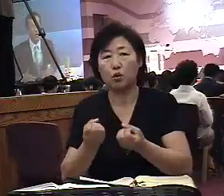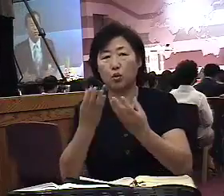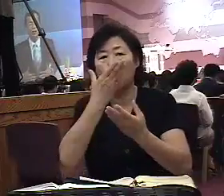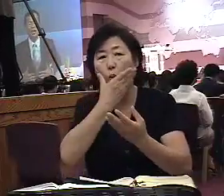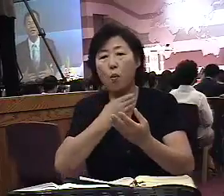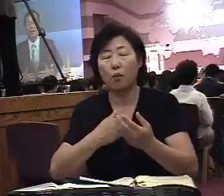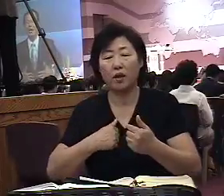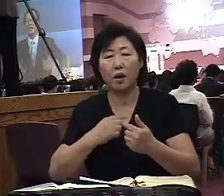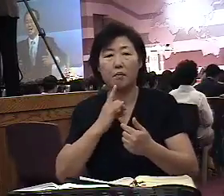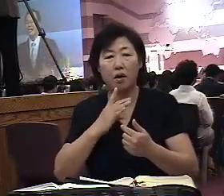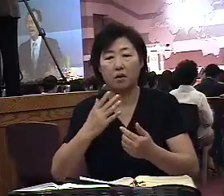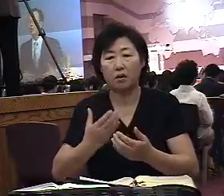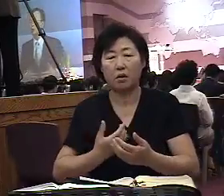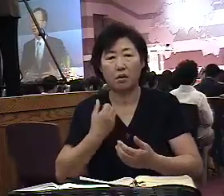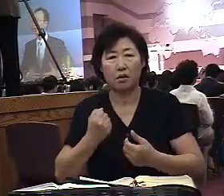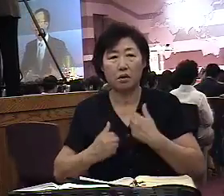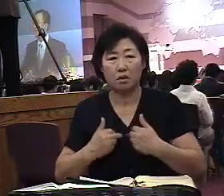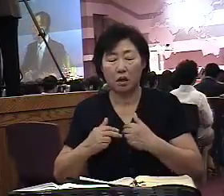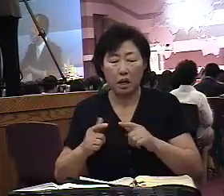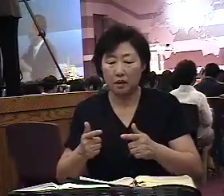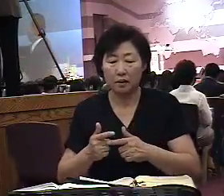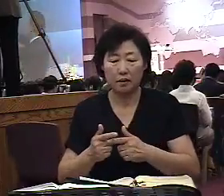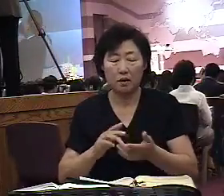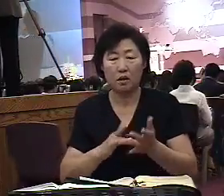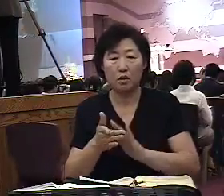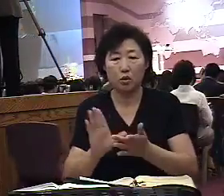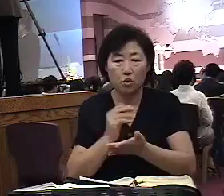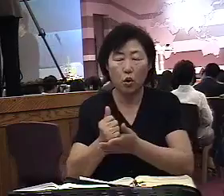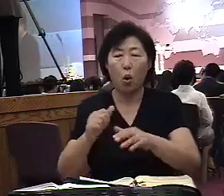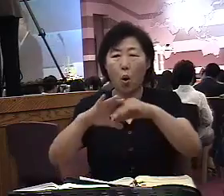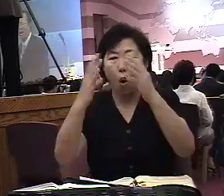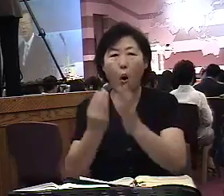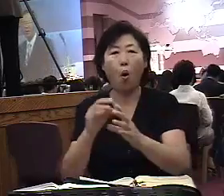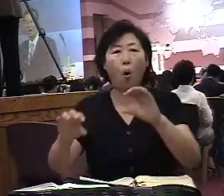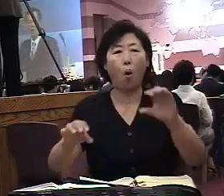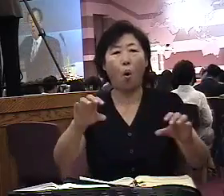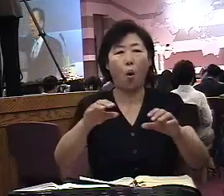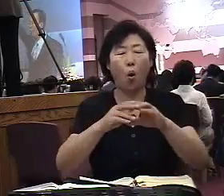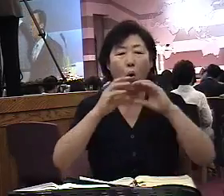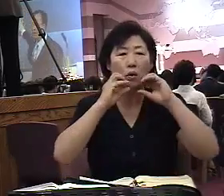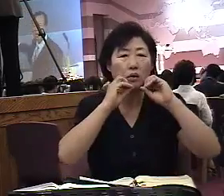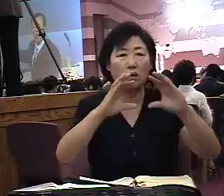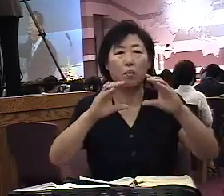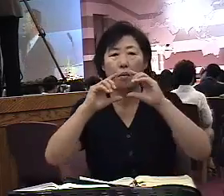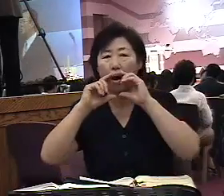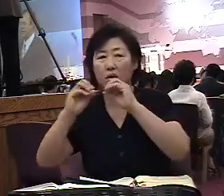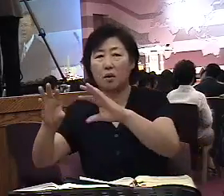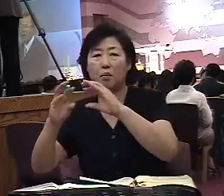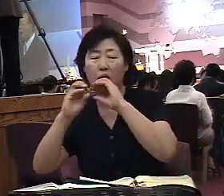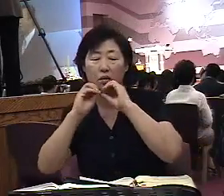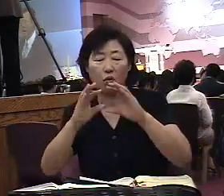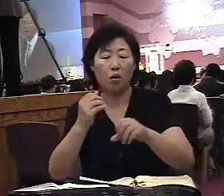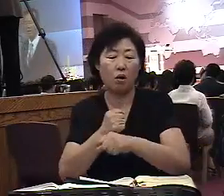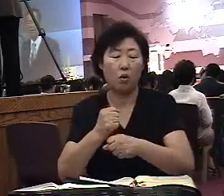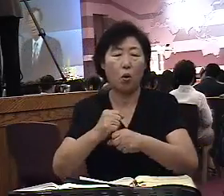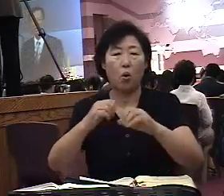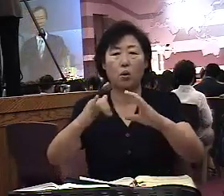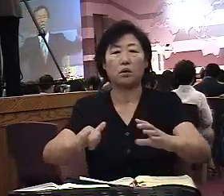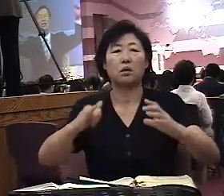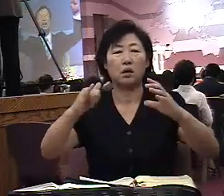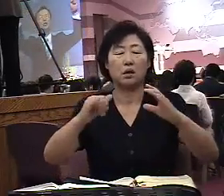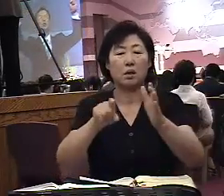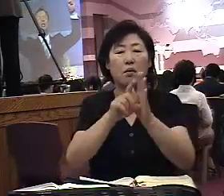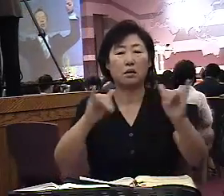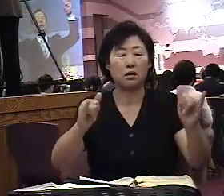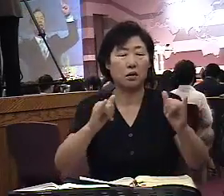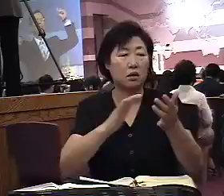나만 누리는 것이 아니라 이 예수 그리스도의 이름을 온 누리에 전파하고 온 누리, 온 세상, 온 백성들이